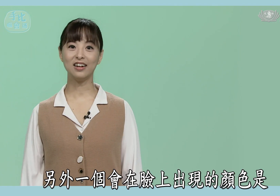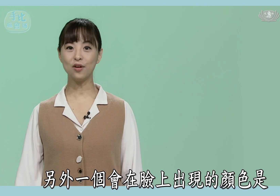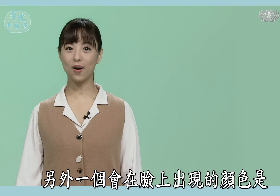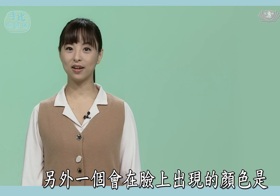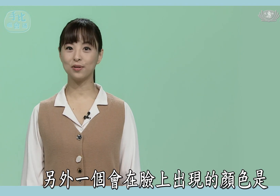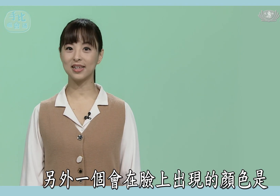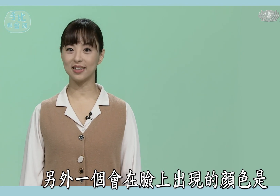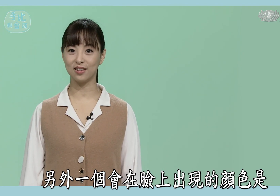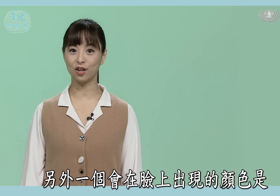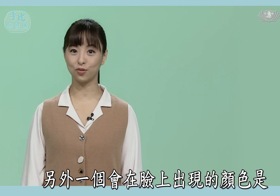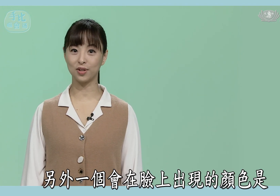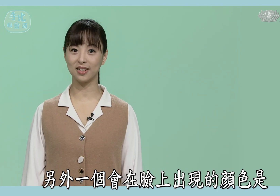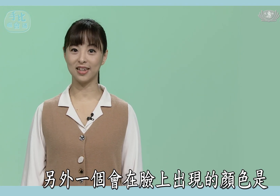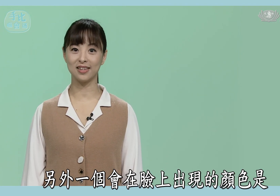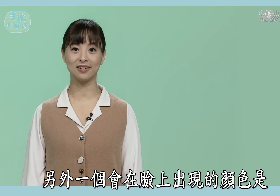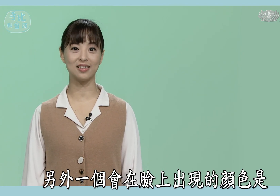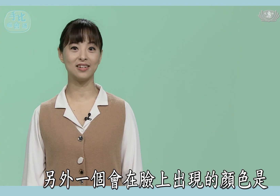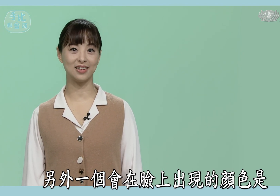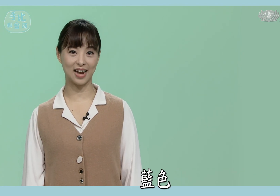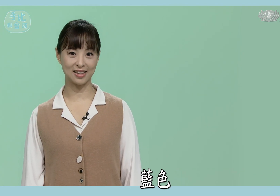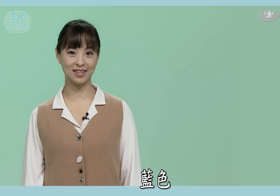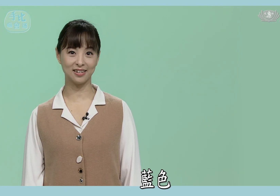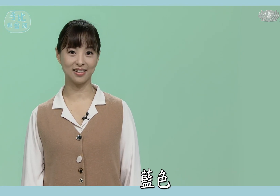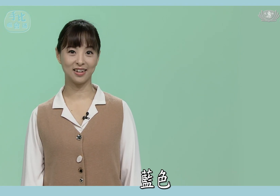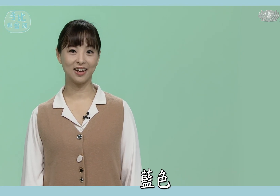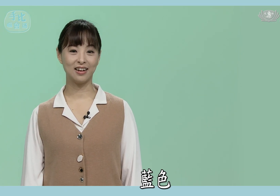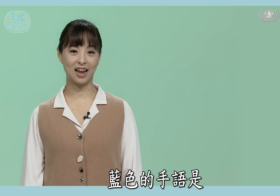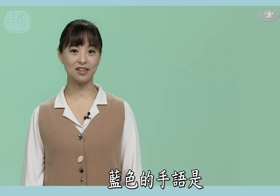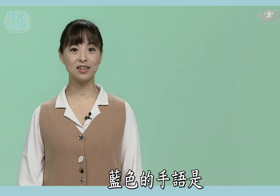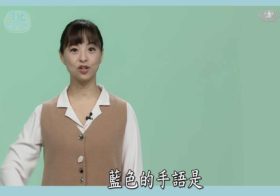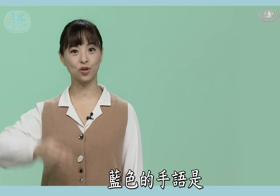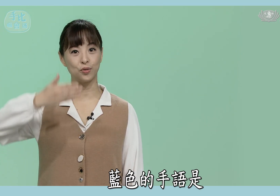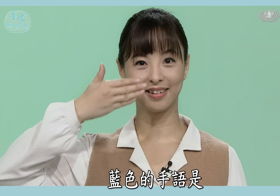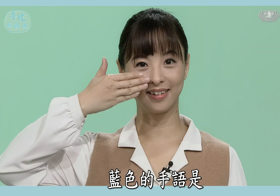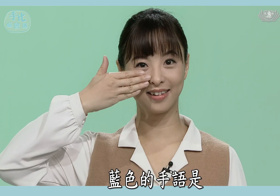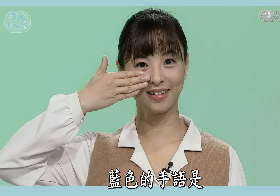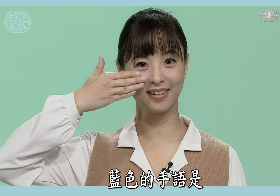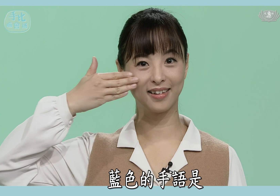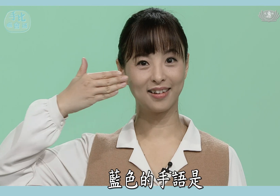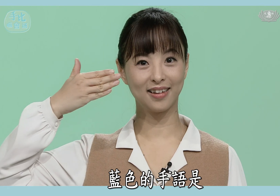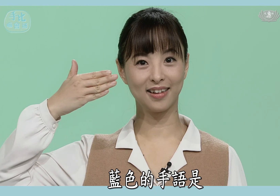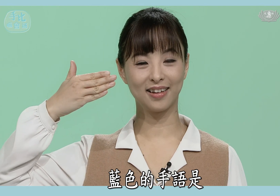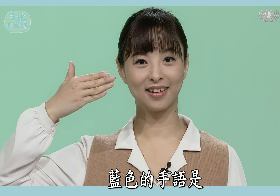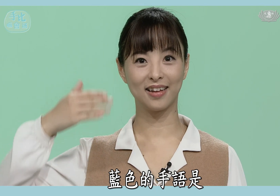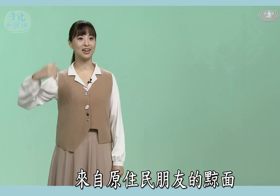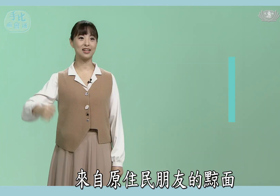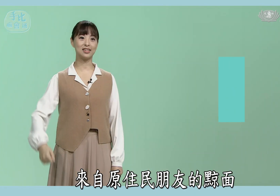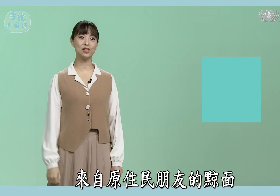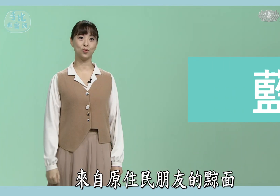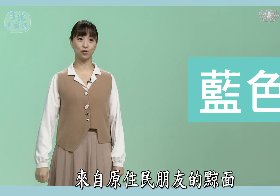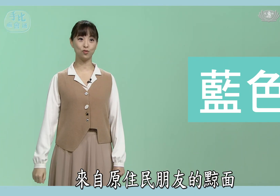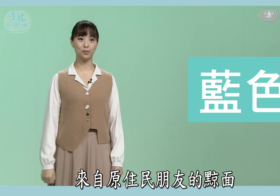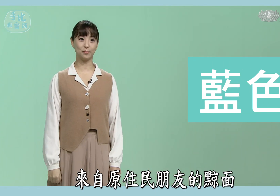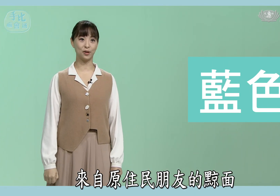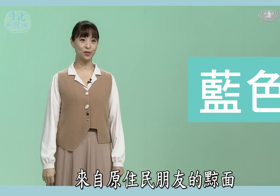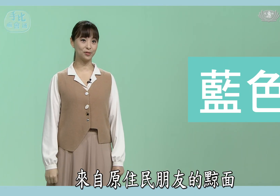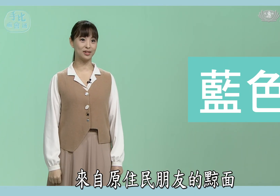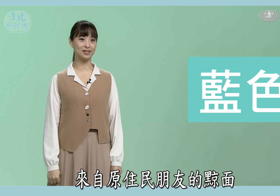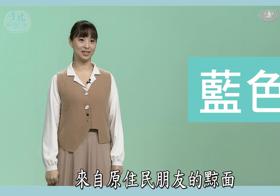另外一个会在脸上出现的颜色是蓝色，蓝色的手语是来自原住民朋友的情